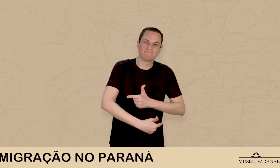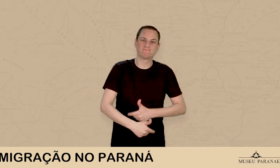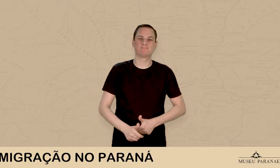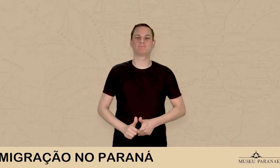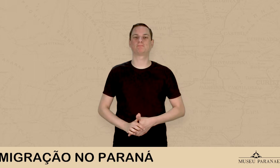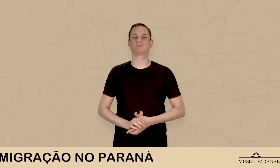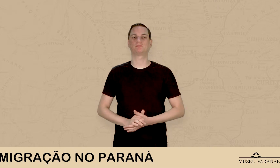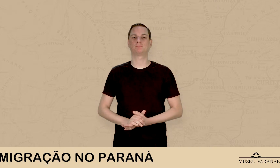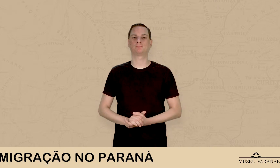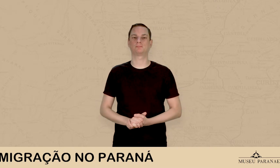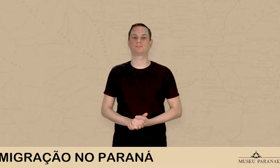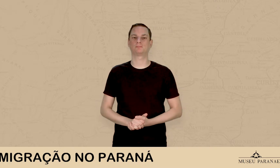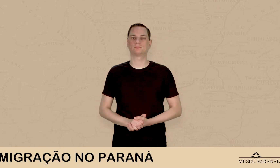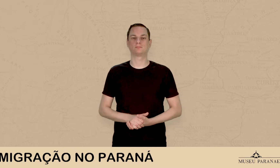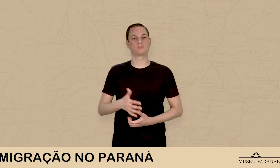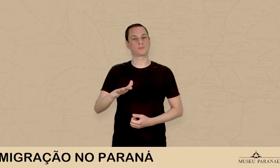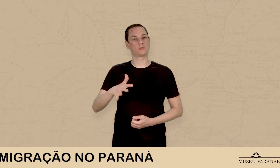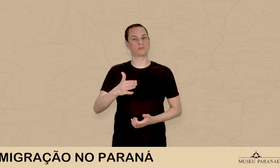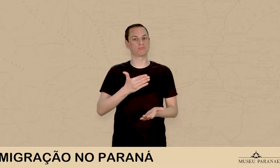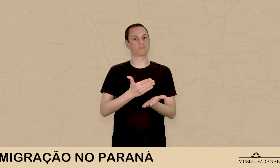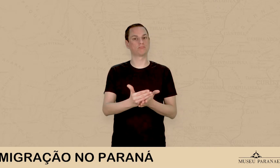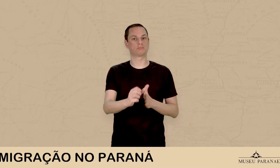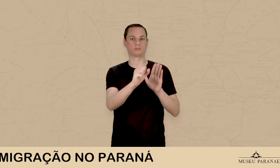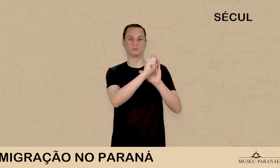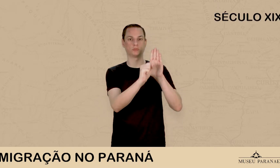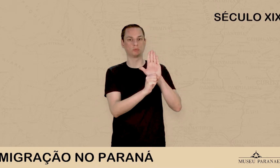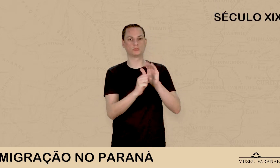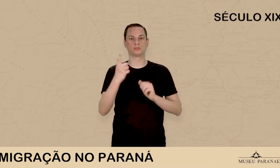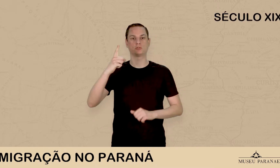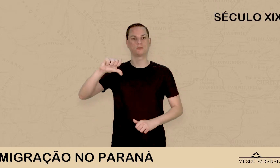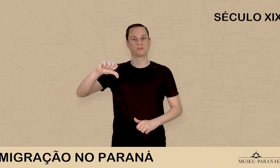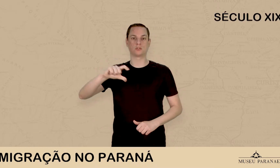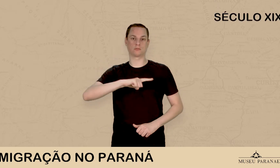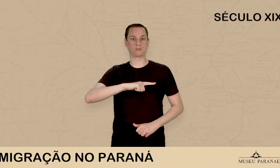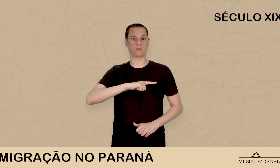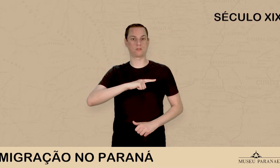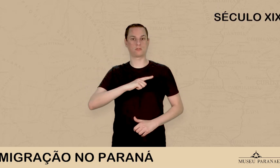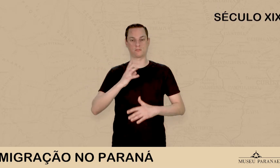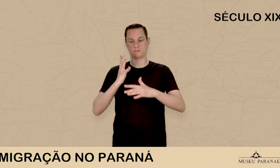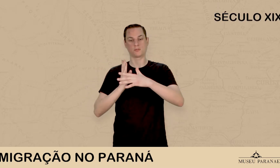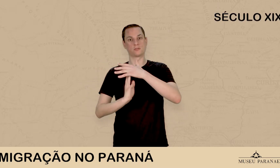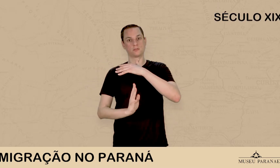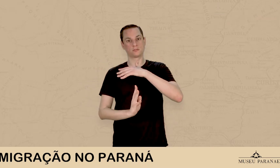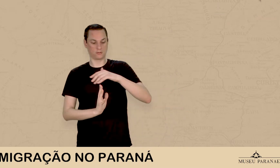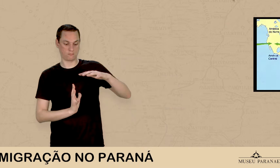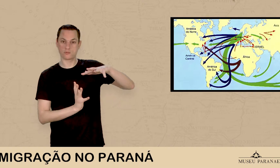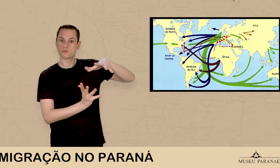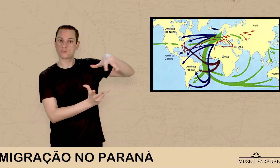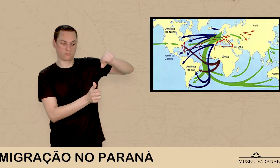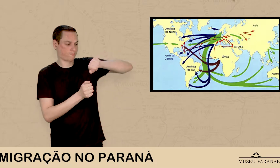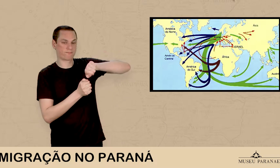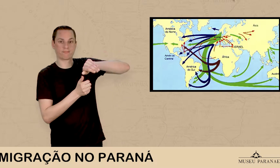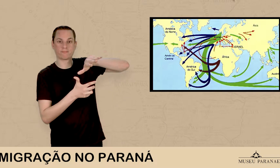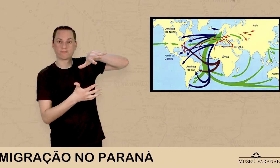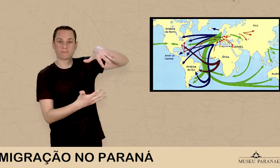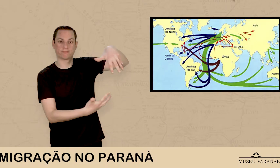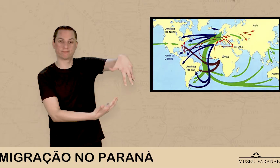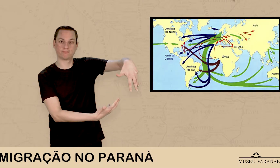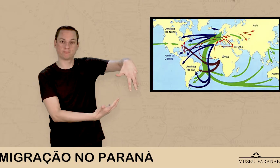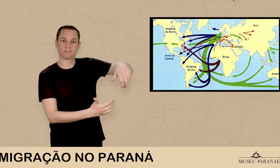serviram de mão de obra. A partir do século XIX, houve um movimento que estimulou para que esses